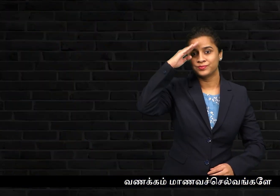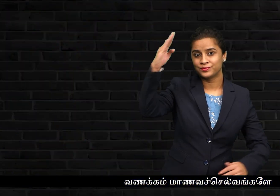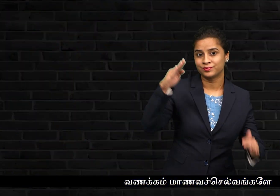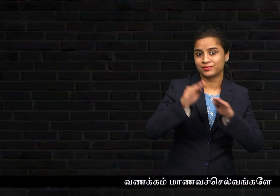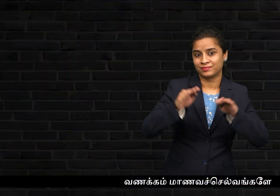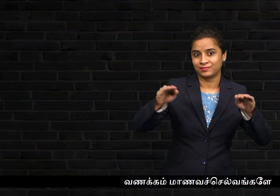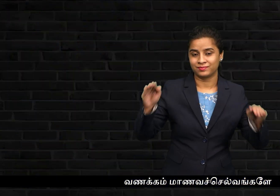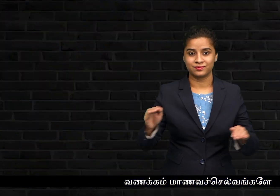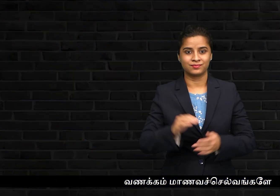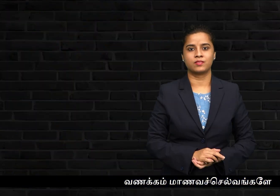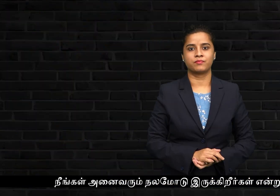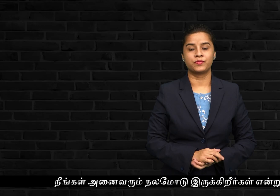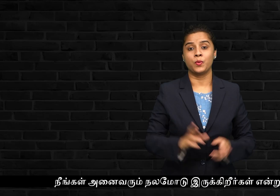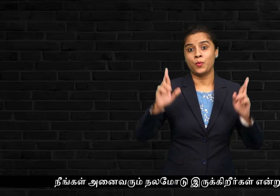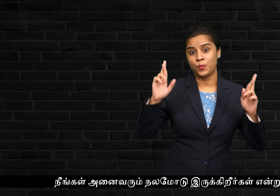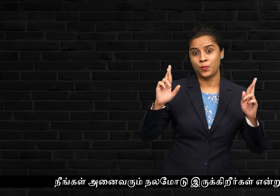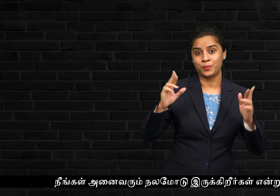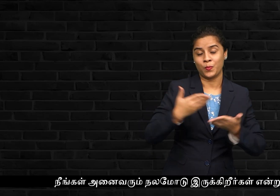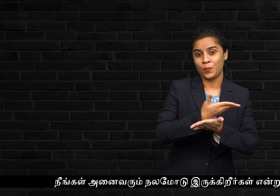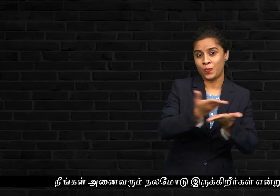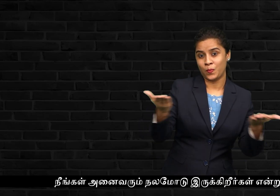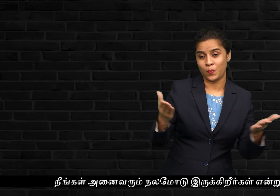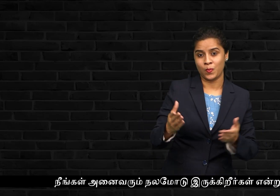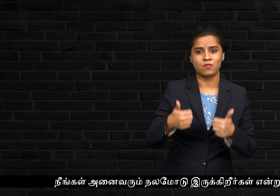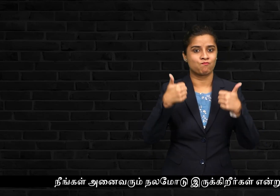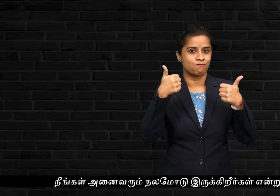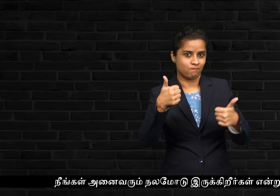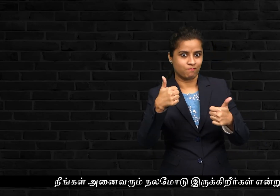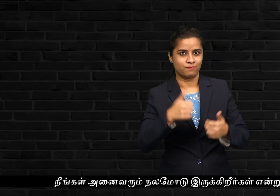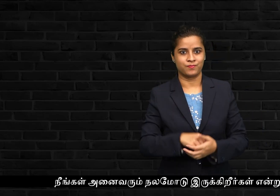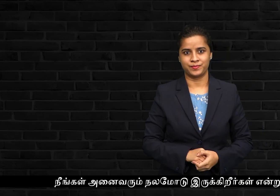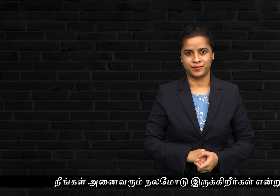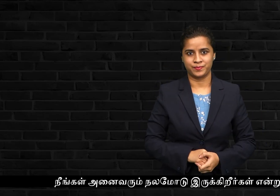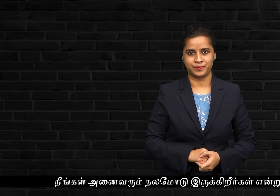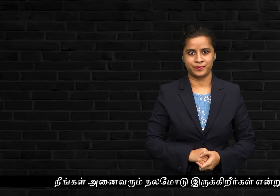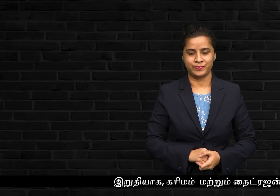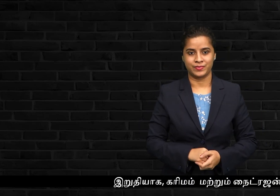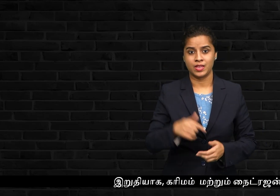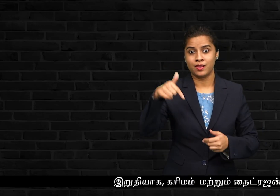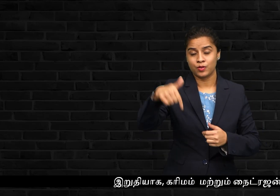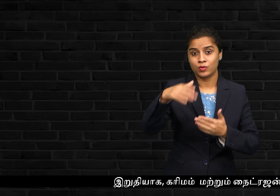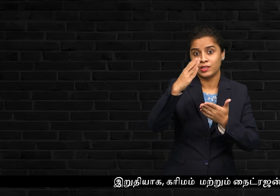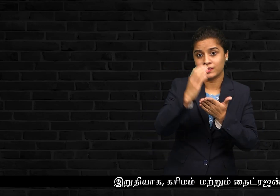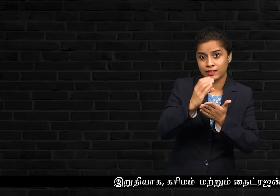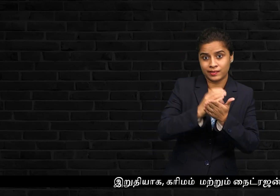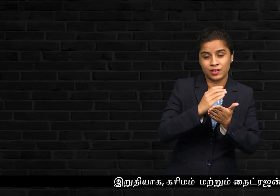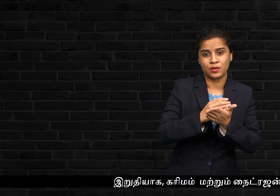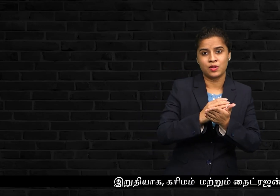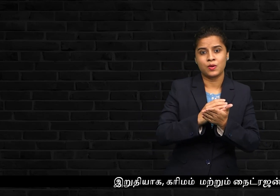வணக்கம் மாணவ செல்வங்களே, நீங்கள் அனைவரும் நலமோடு இருக்கிறீர்கள் என்று நம்புகிறேன். இறுதியாக,